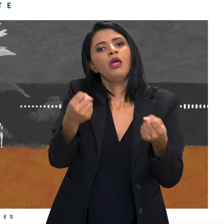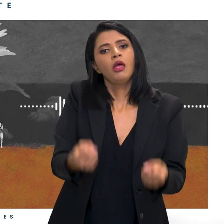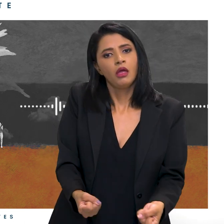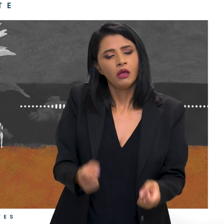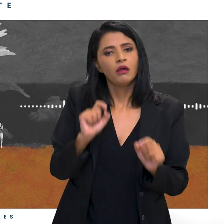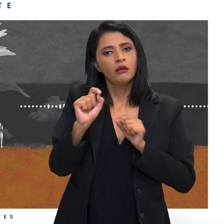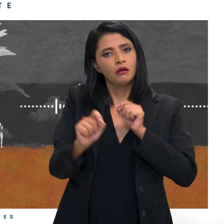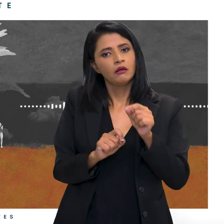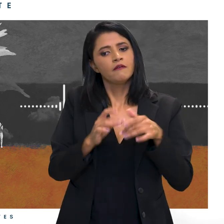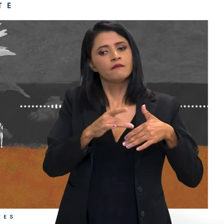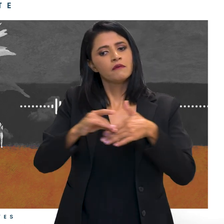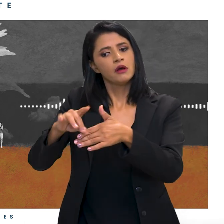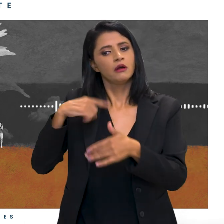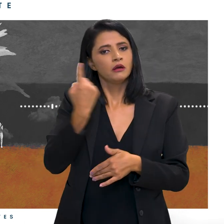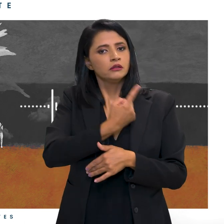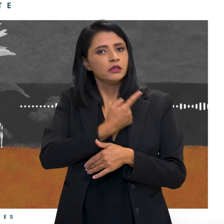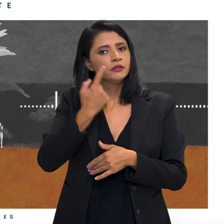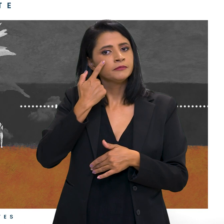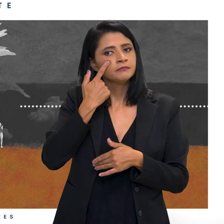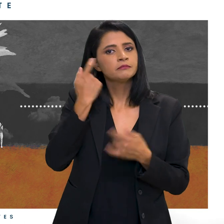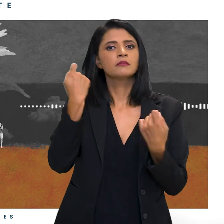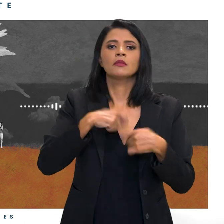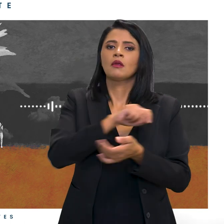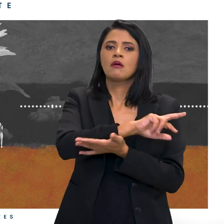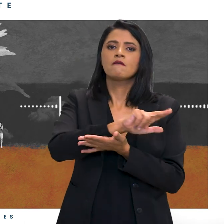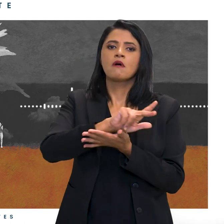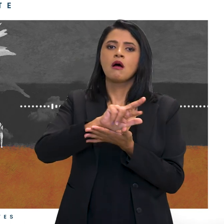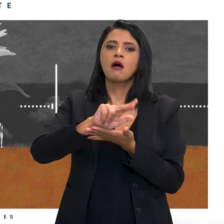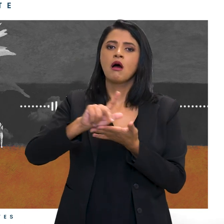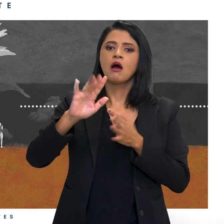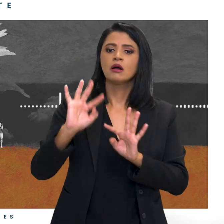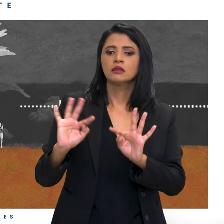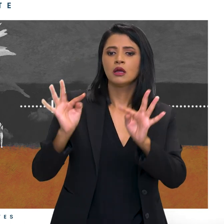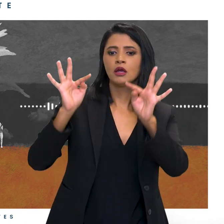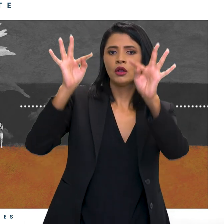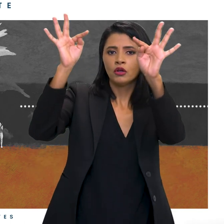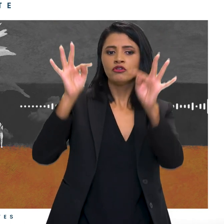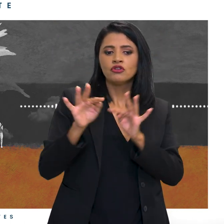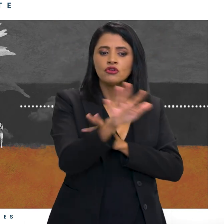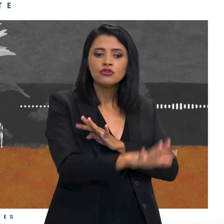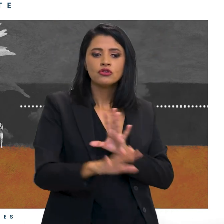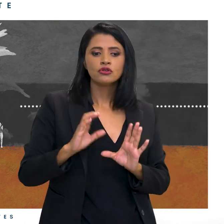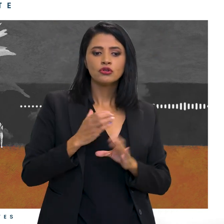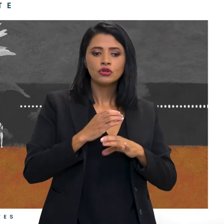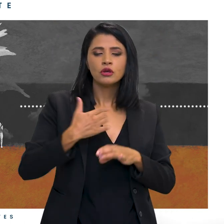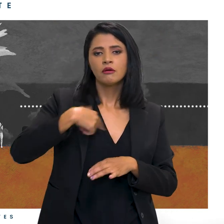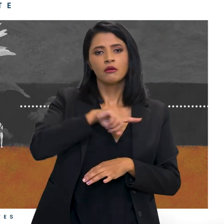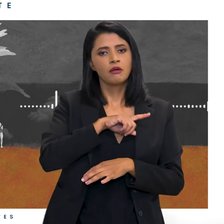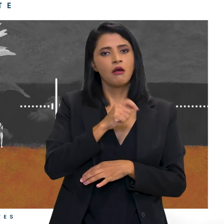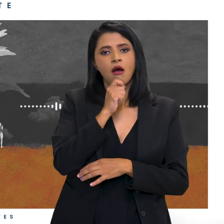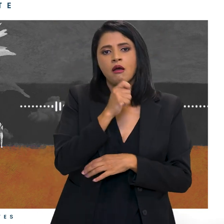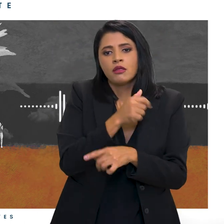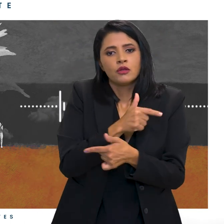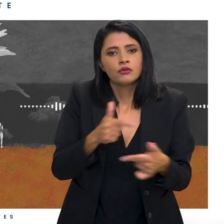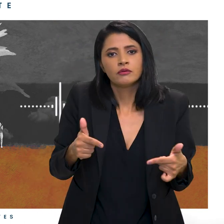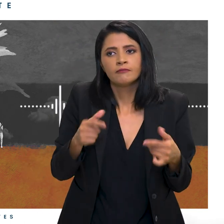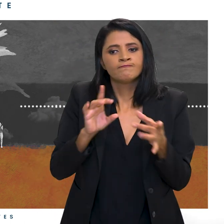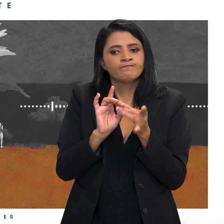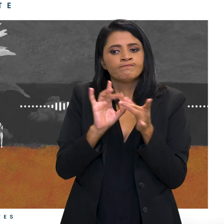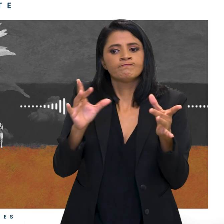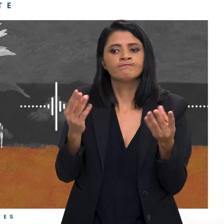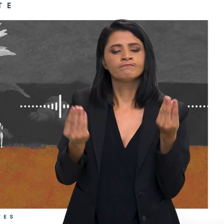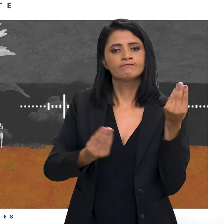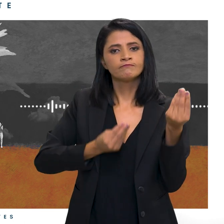maior, essa complexidade inerente leva a gente a necessitar de uma série de tecnologias laboratoriais que a gente ainda não